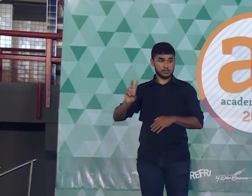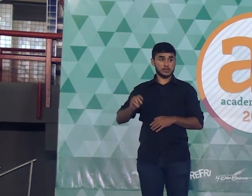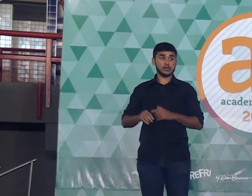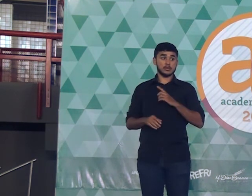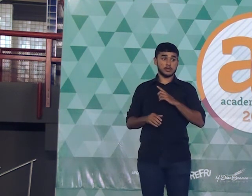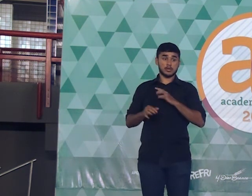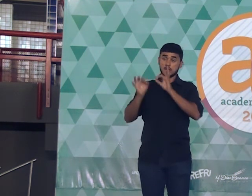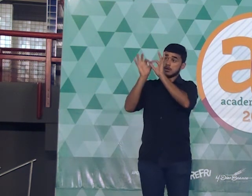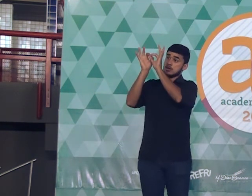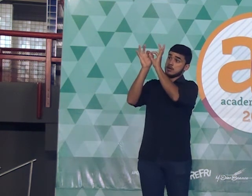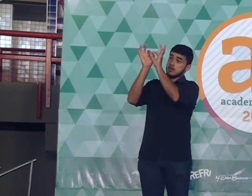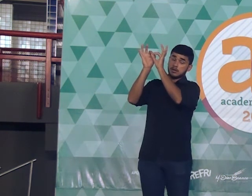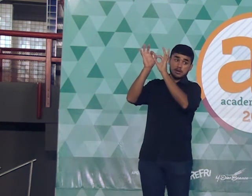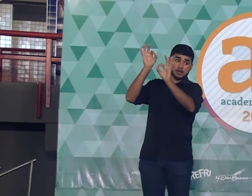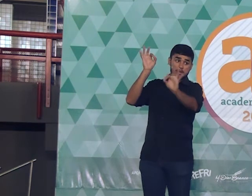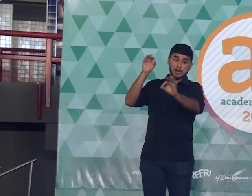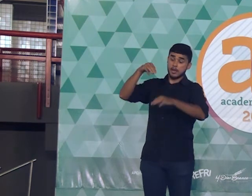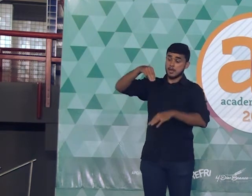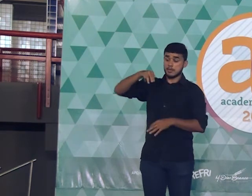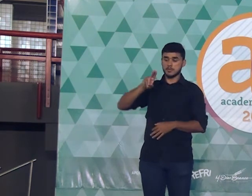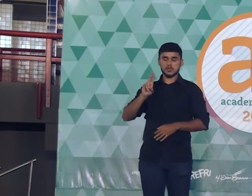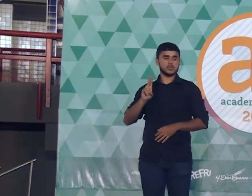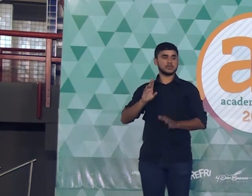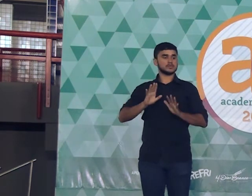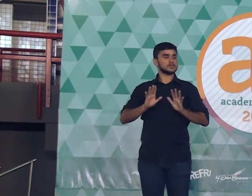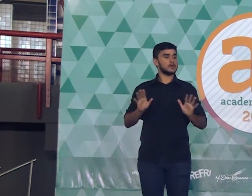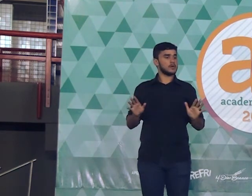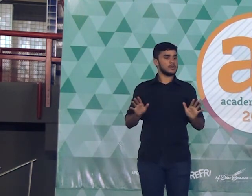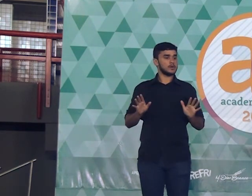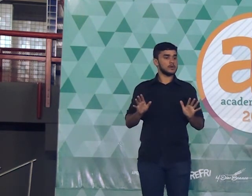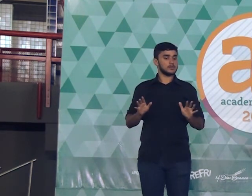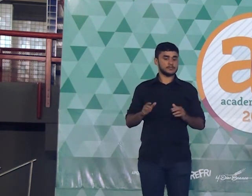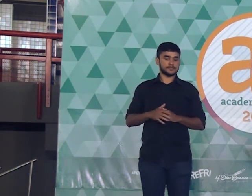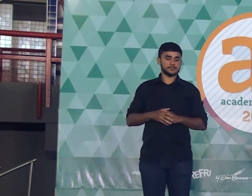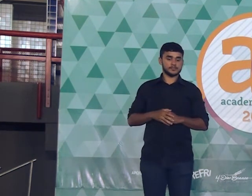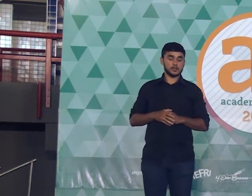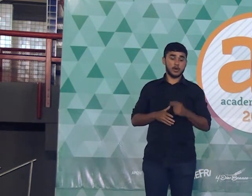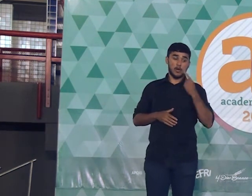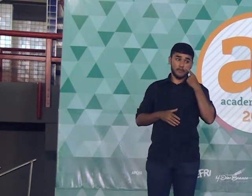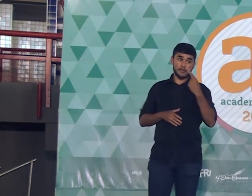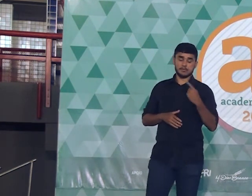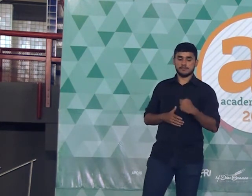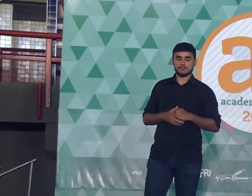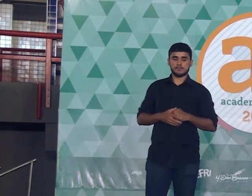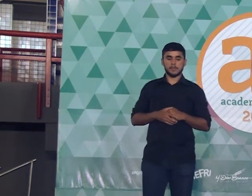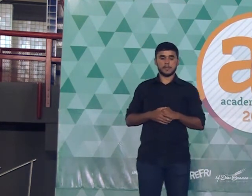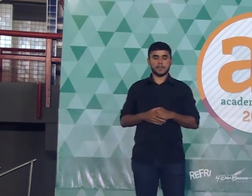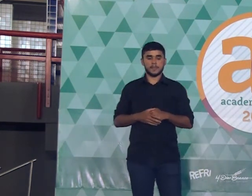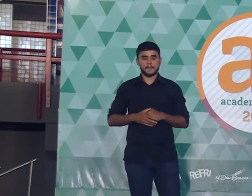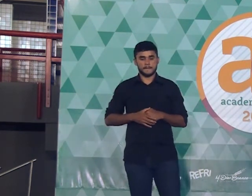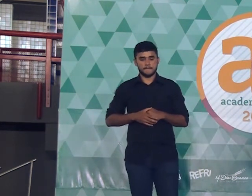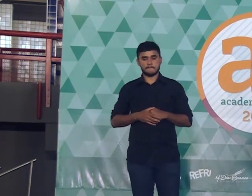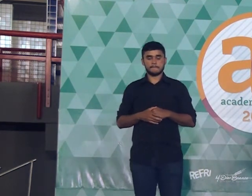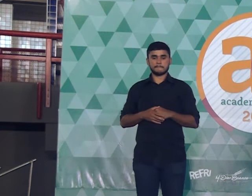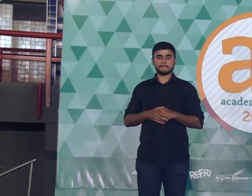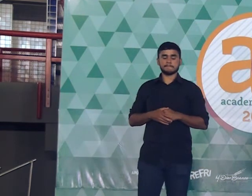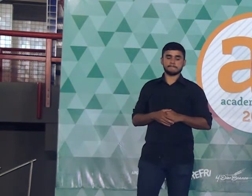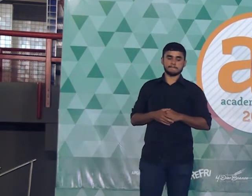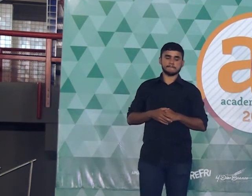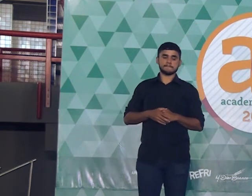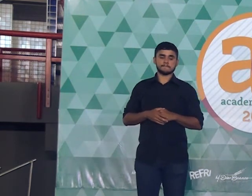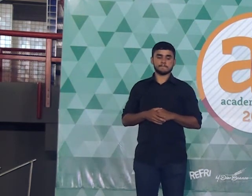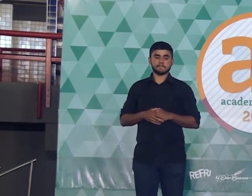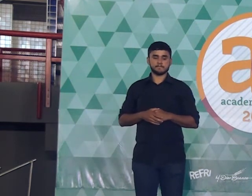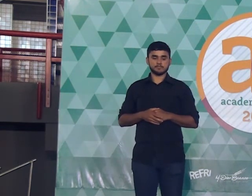sempre movimento uniforme. Então, como é que a gente vai fazer a ideia dessa questão aqui? Nós vamos separar essa ideia de movimento,